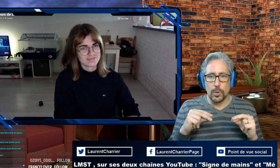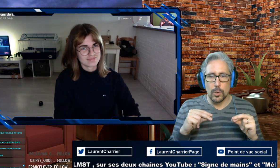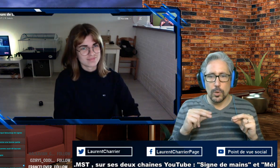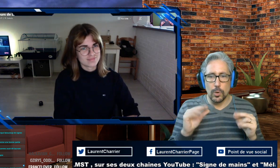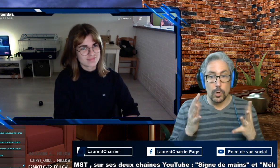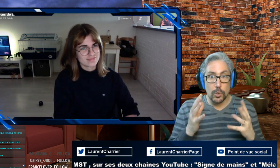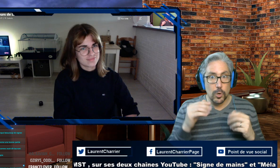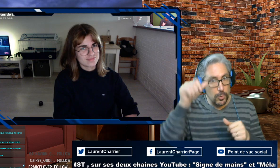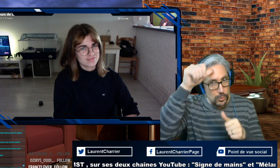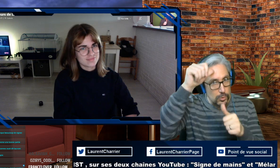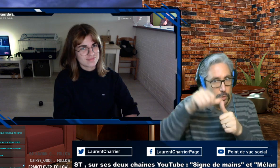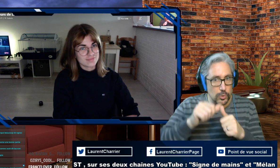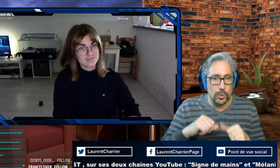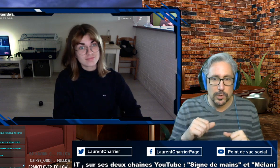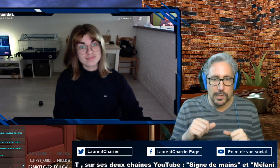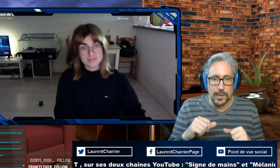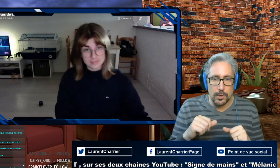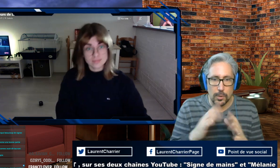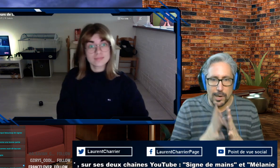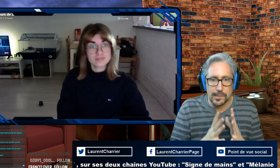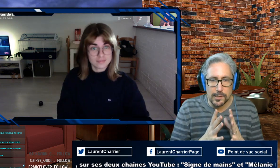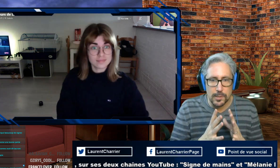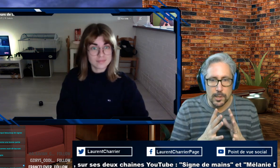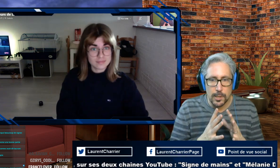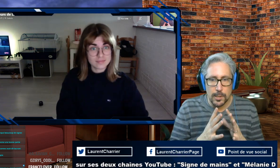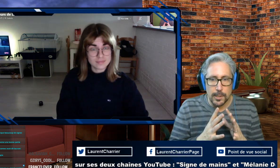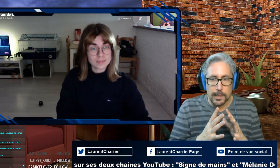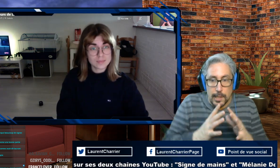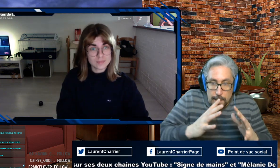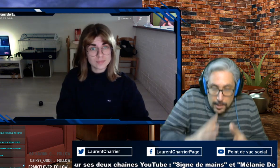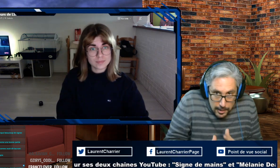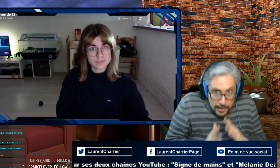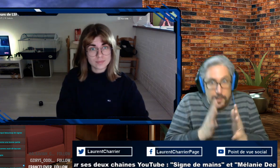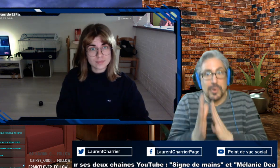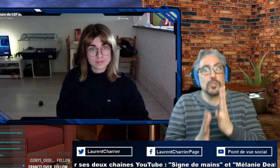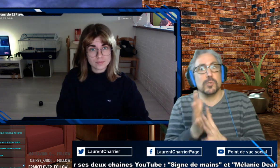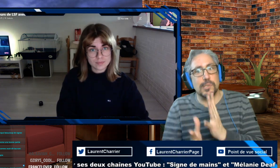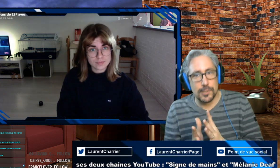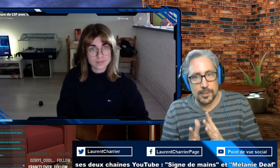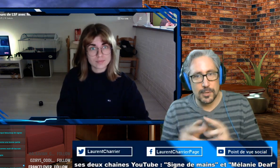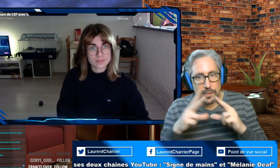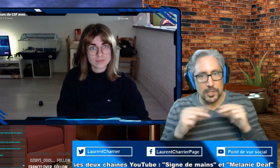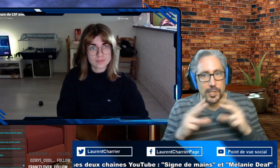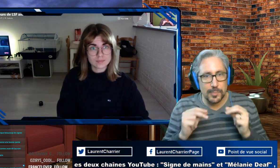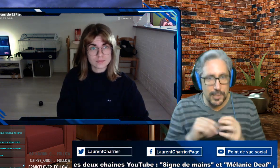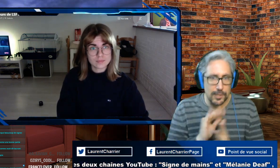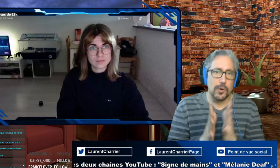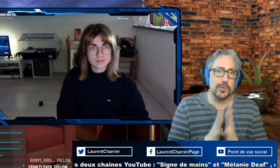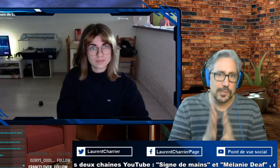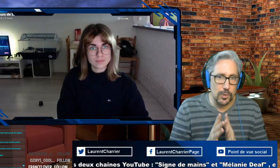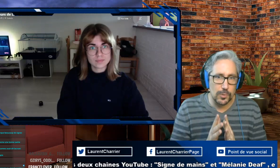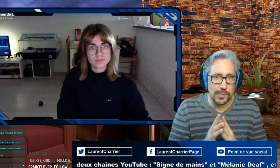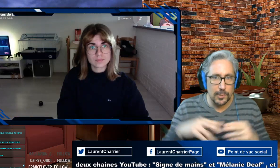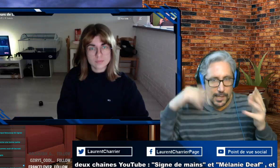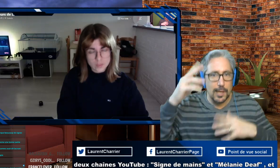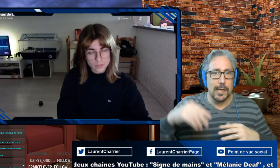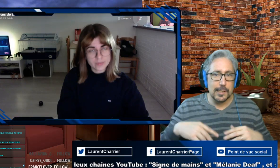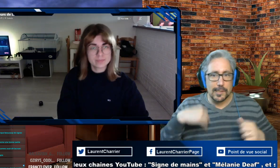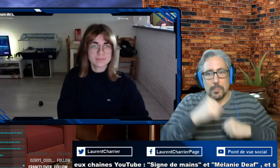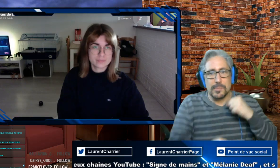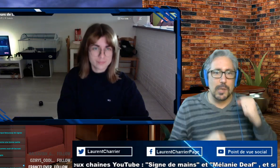quand j'explique comment je retiens un signe, et ben je signe. J'explique en signant aussi,